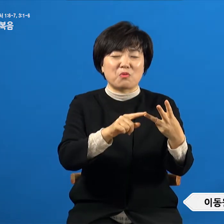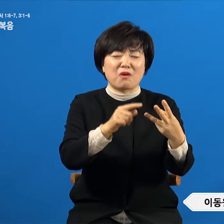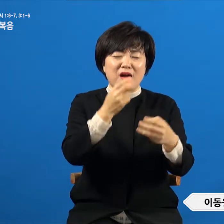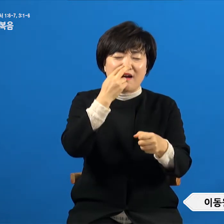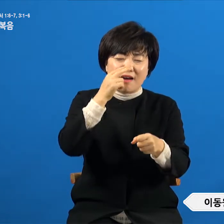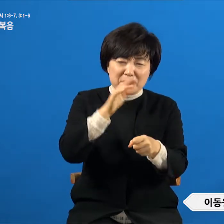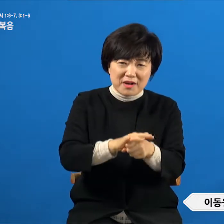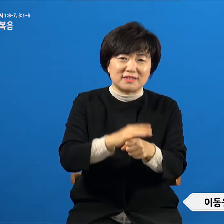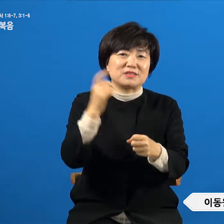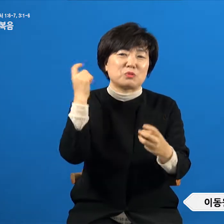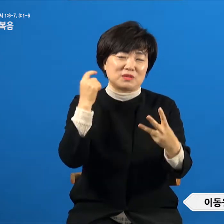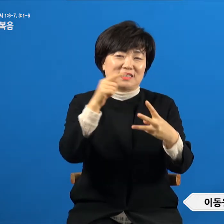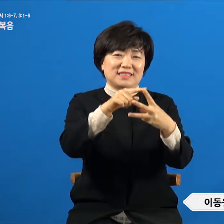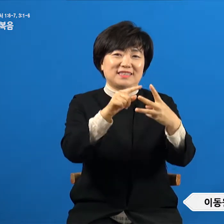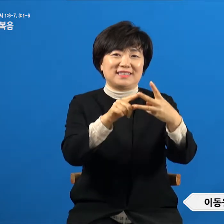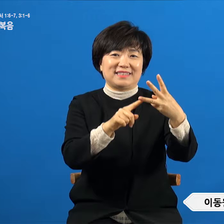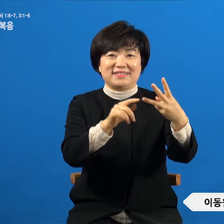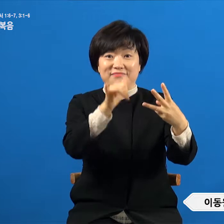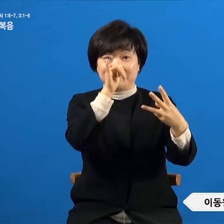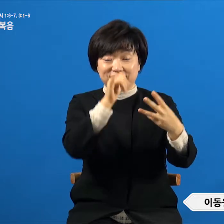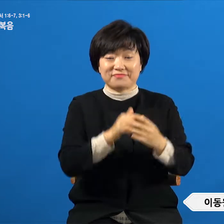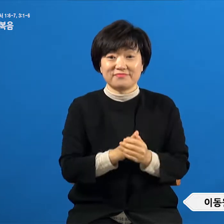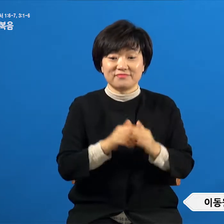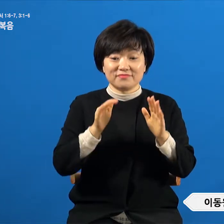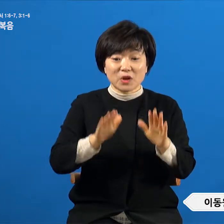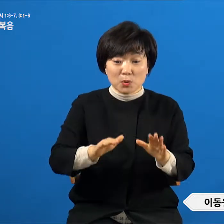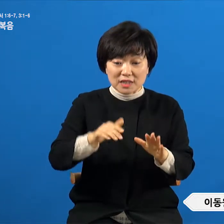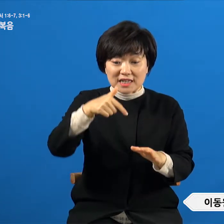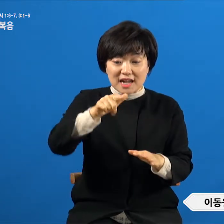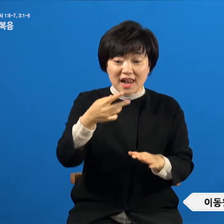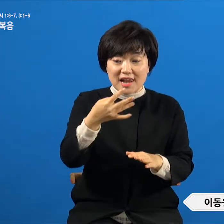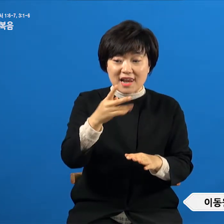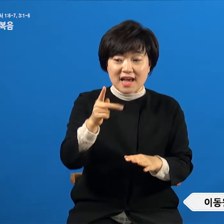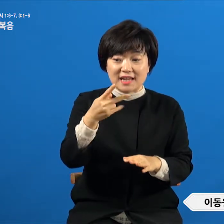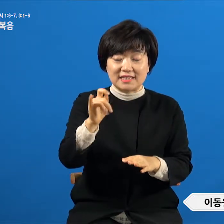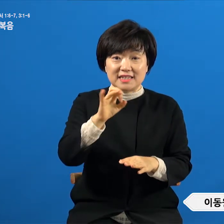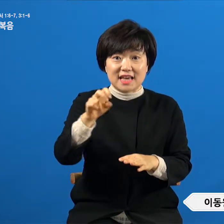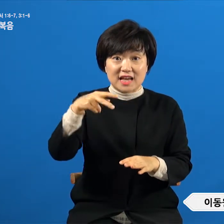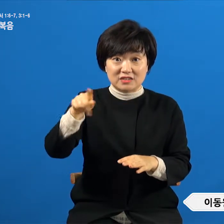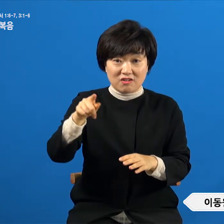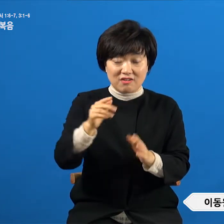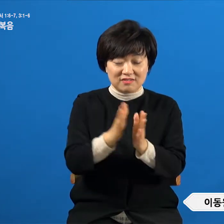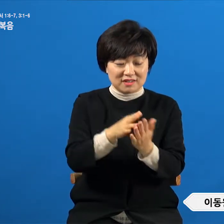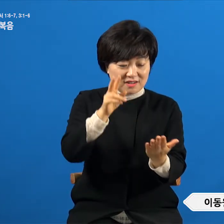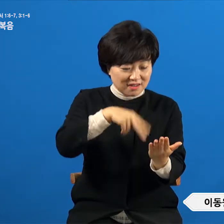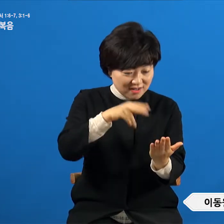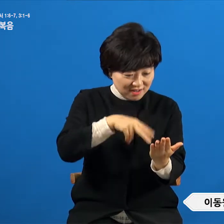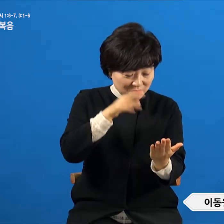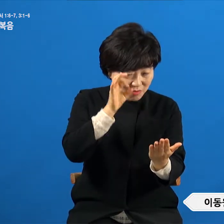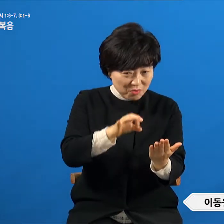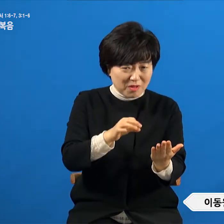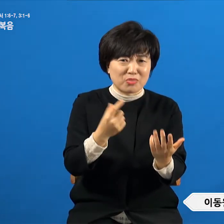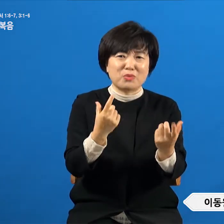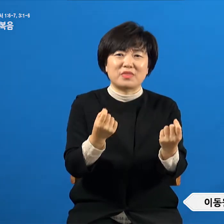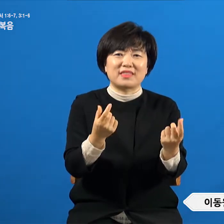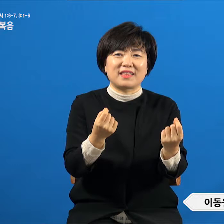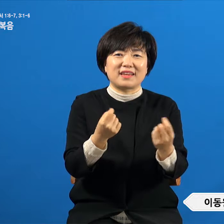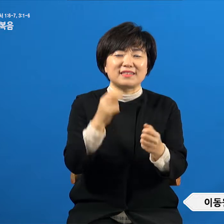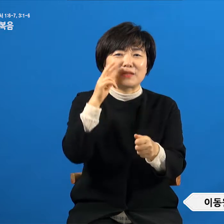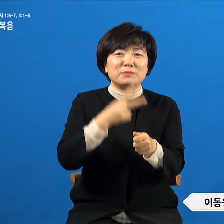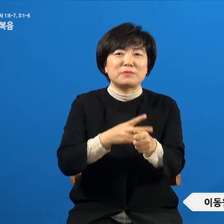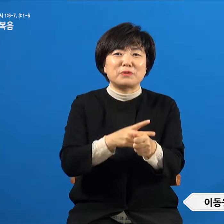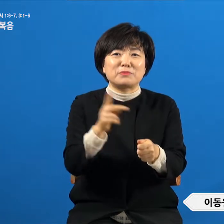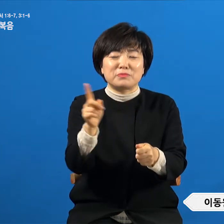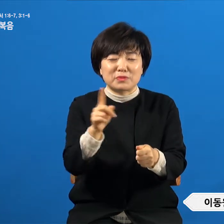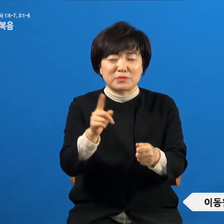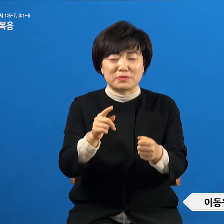오늘 우리가 함께 읽은 갈라디아서를 보시면 사도 바울이 바로 그런 경험을 하게 됩니다.